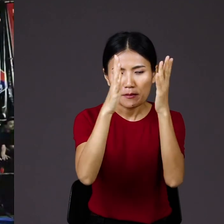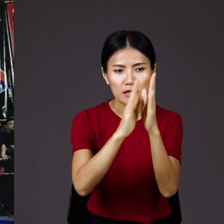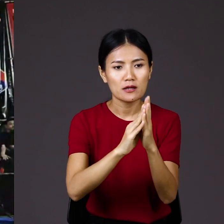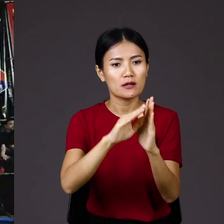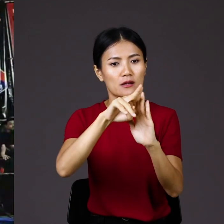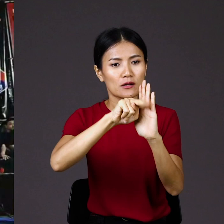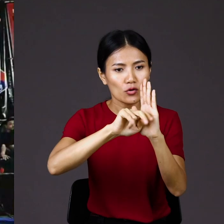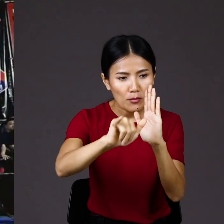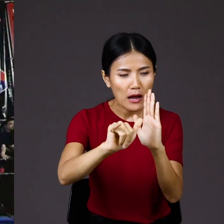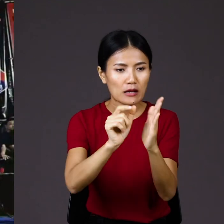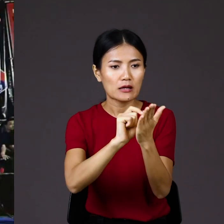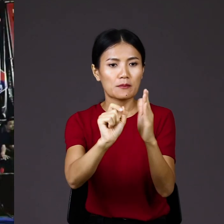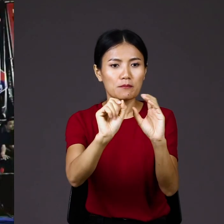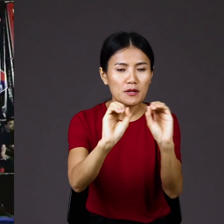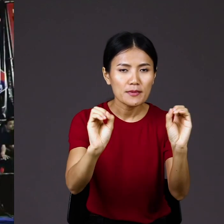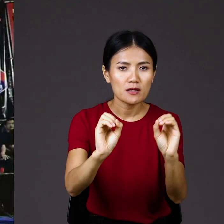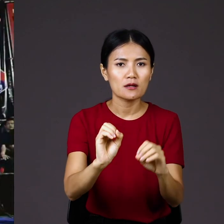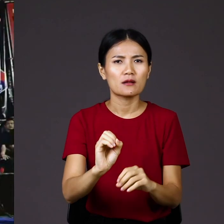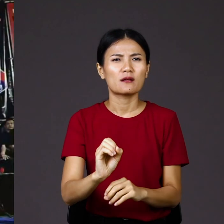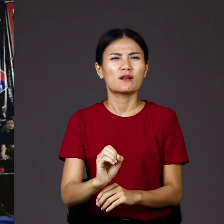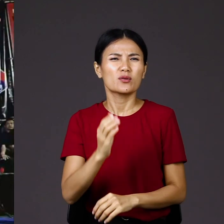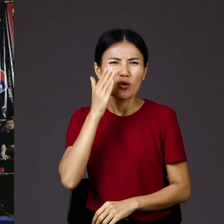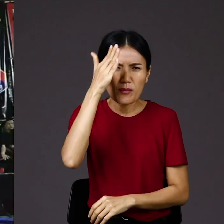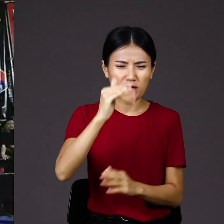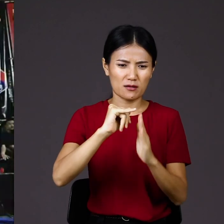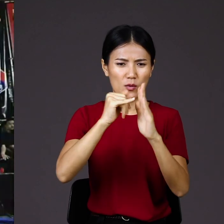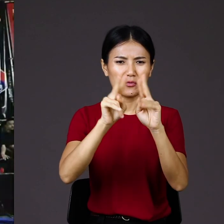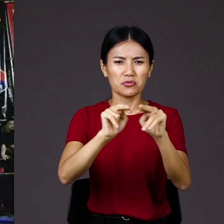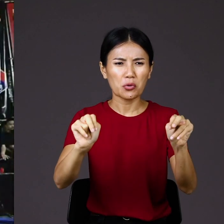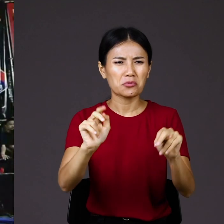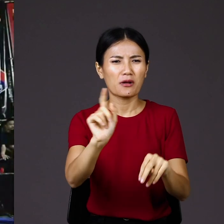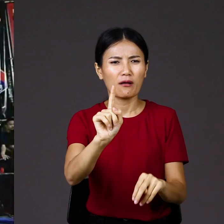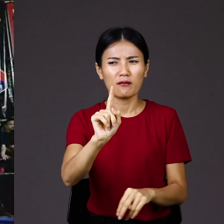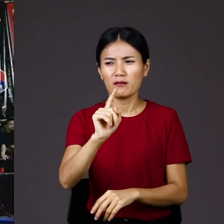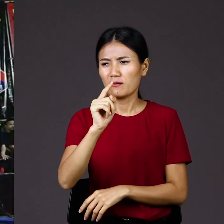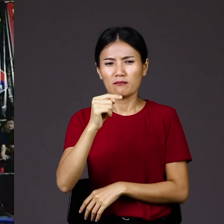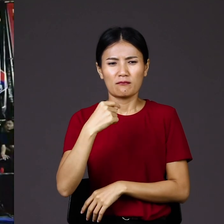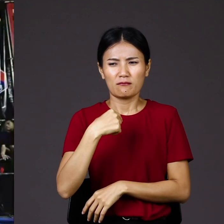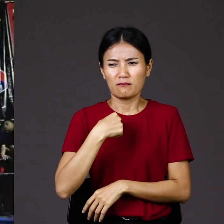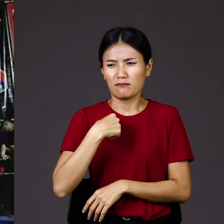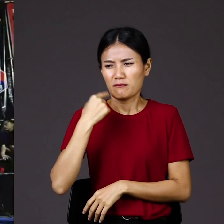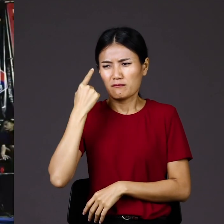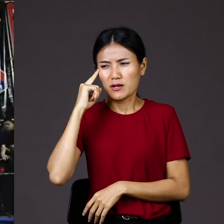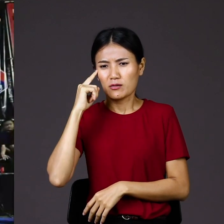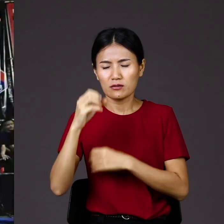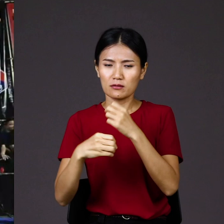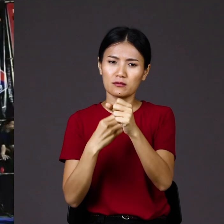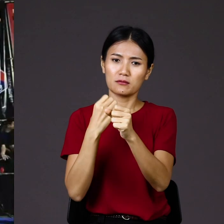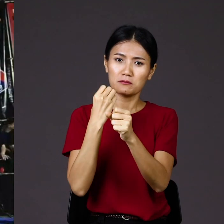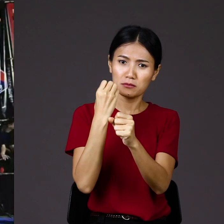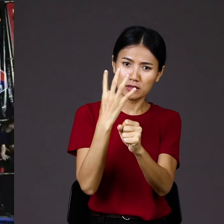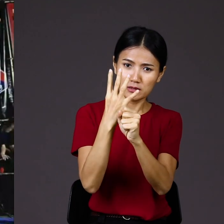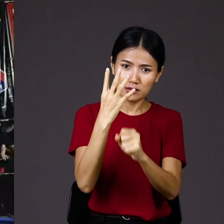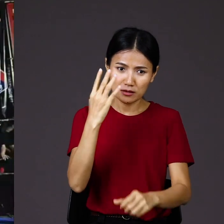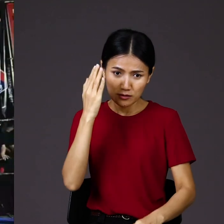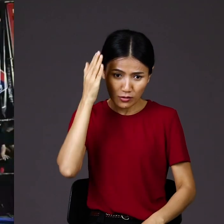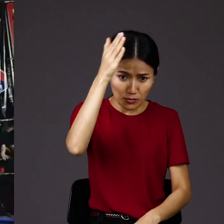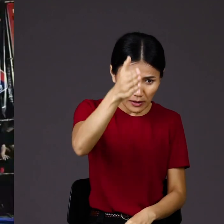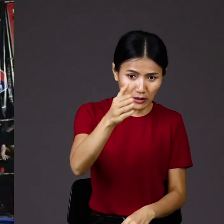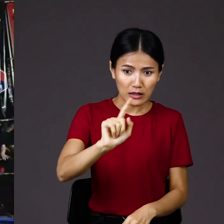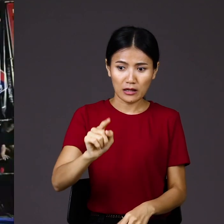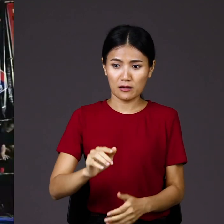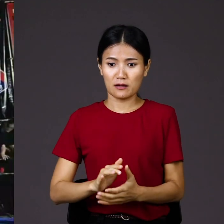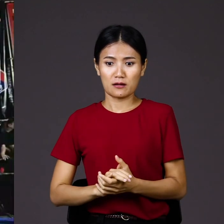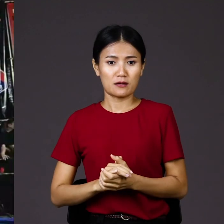ายผมนึกภาพอนาคตของนนทบุรีไม่ออกเลยผมนึกไม่ออกจริงๆว่า4ปีข้างหน้าจ